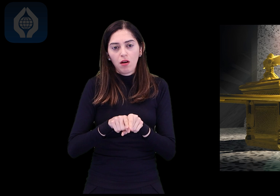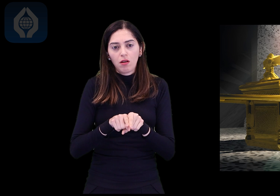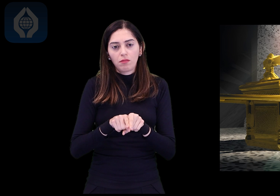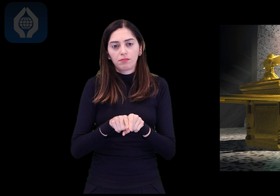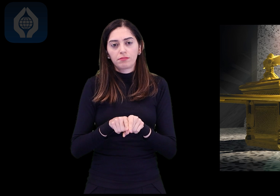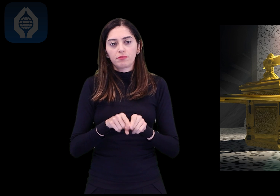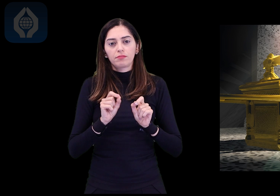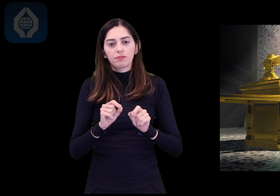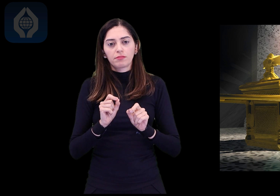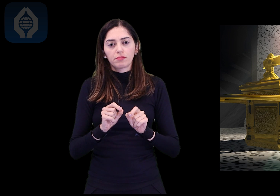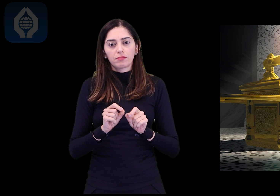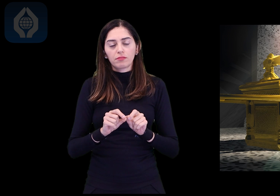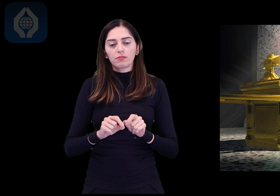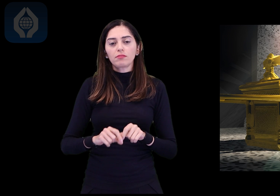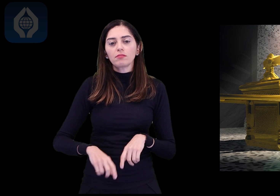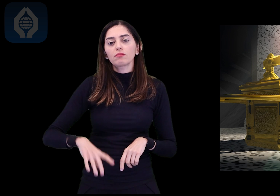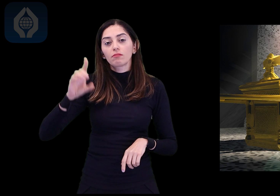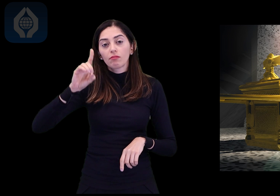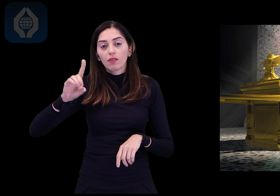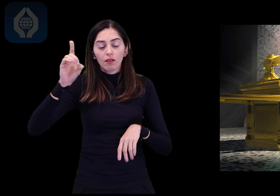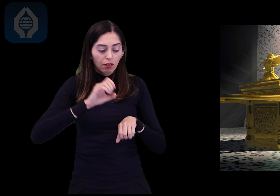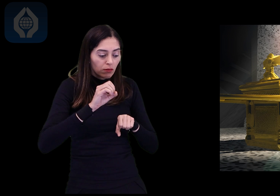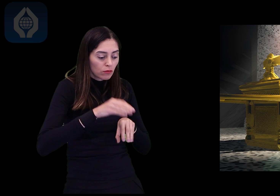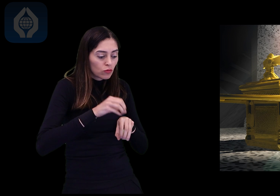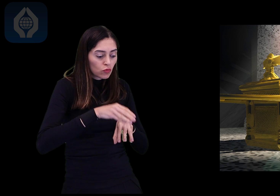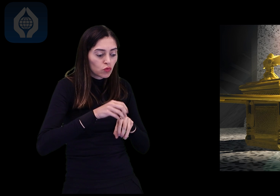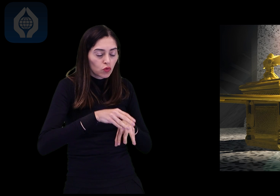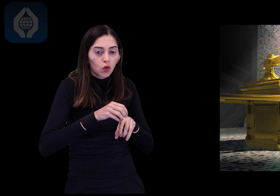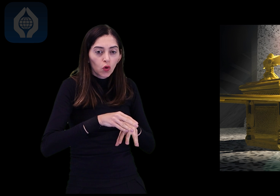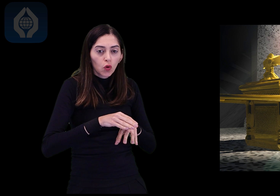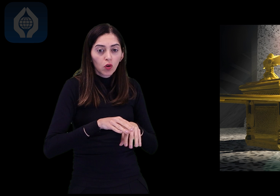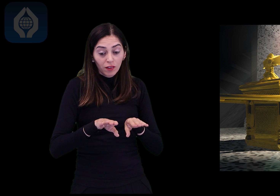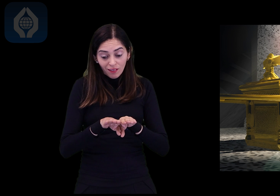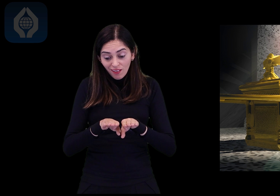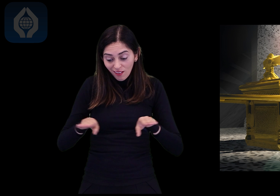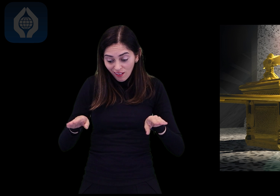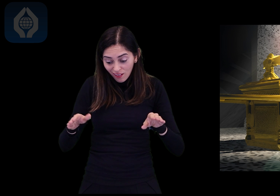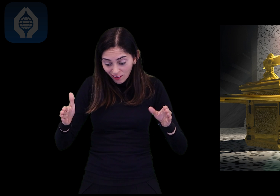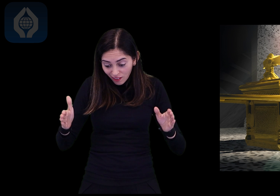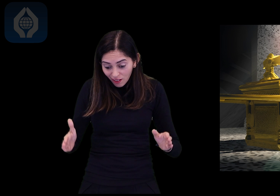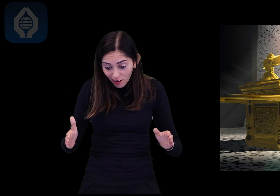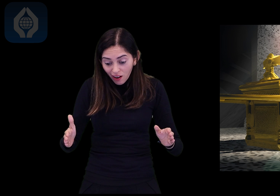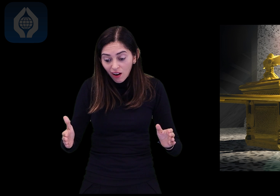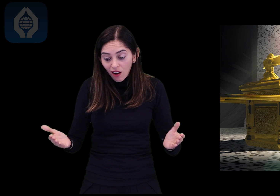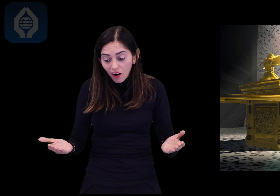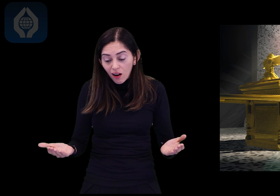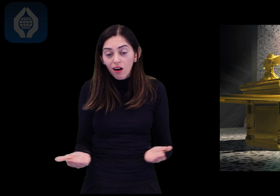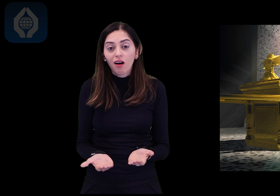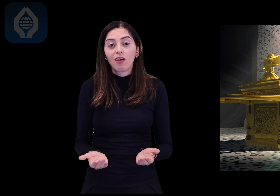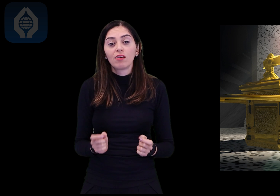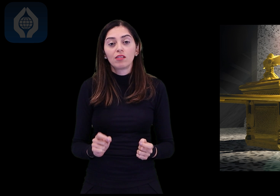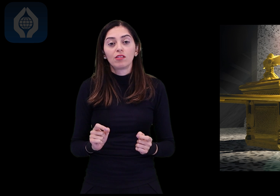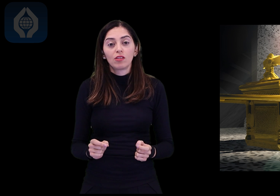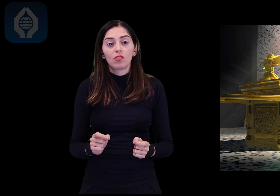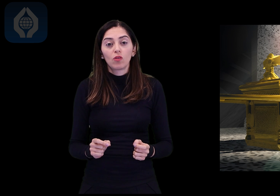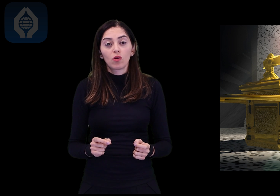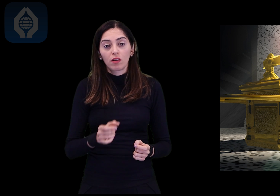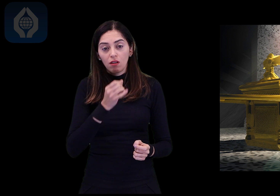O Senhor também instruiu Moisés a fazer uma caixa que devia ser colocada no interior do segundo cômodo, no Santo dos